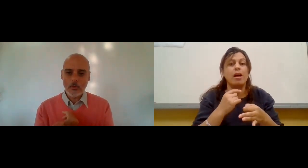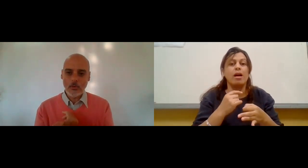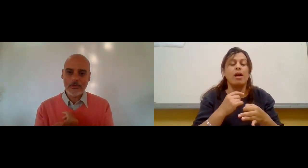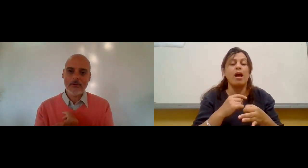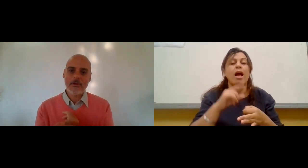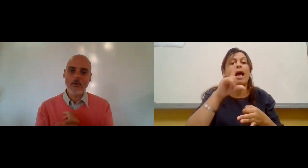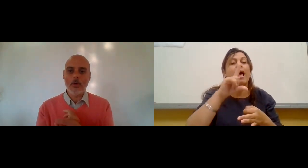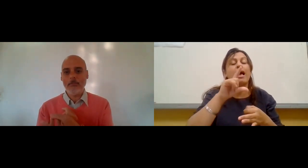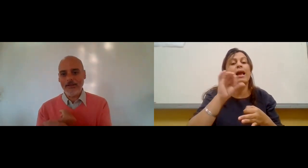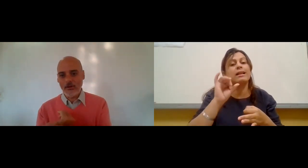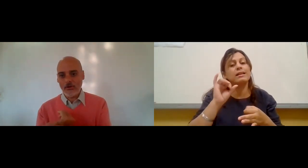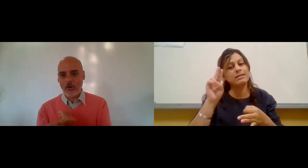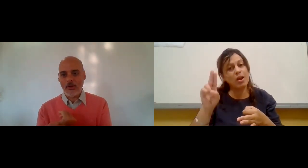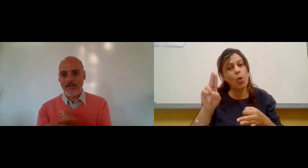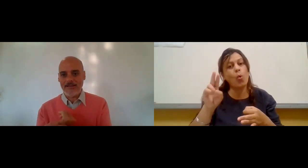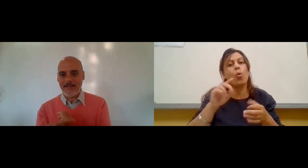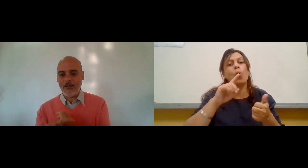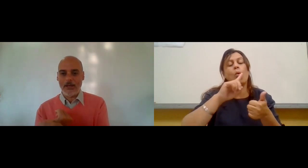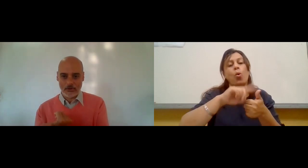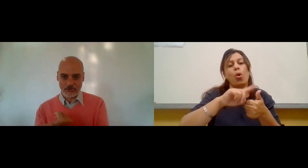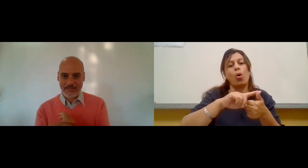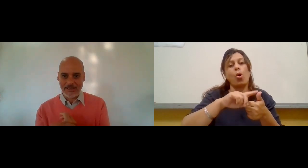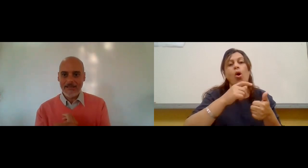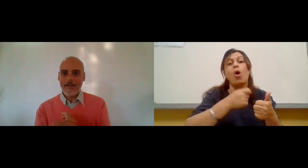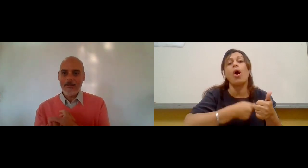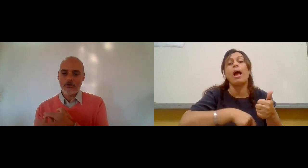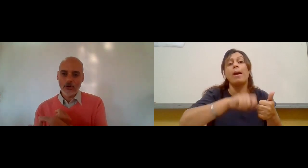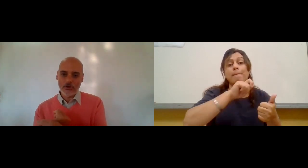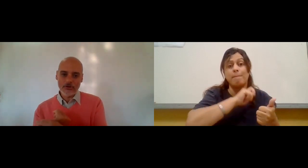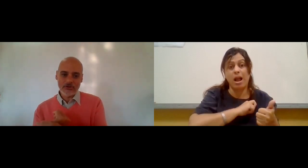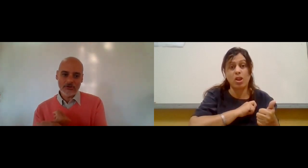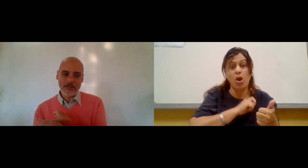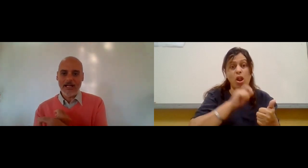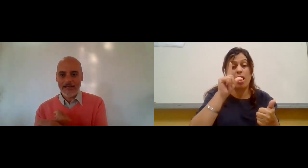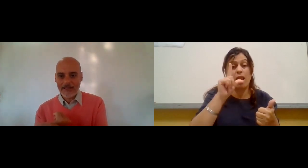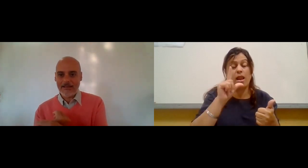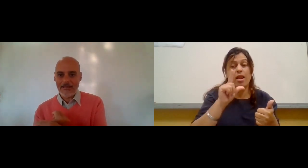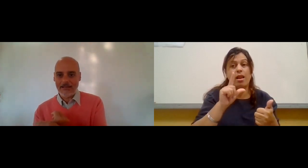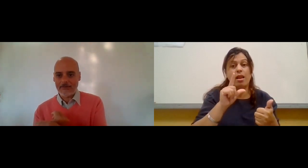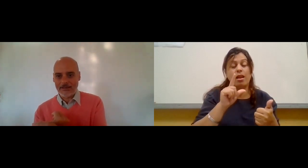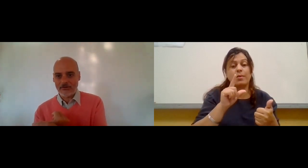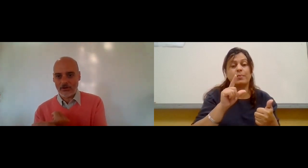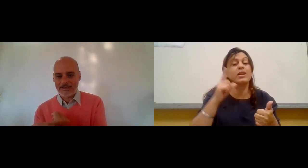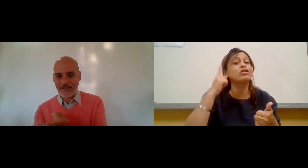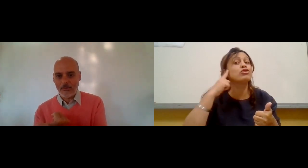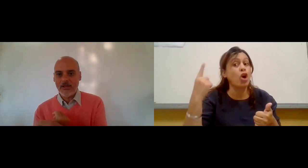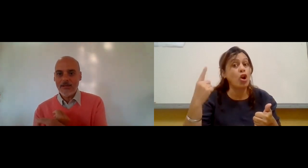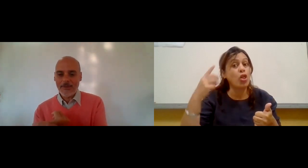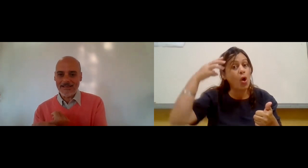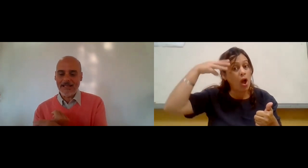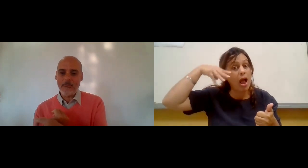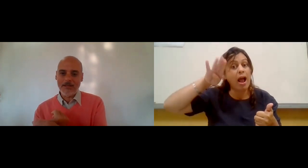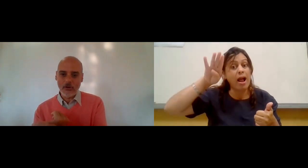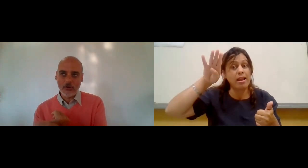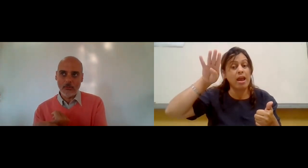LSU o español como lengua 2, o sea que los sordos, Ana, que la estudiante sorda que tenemos,